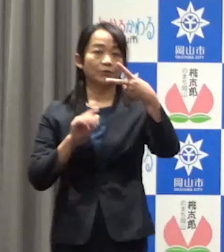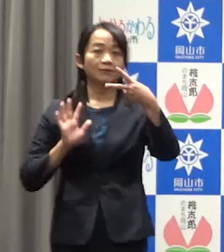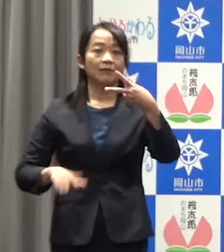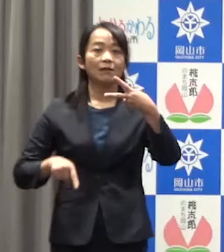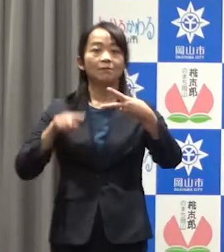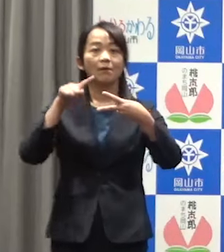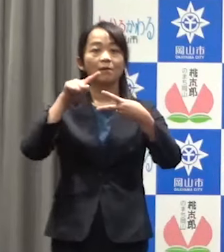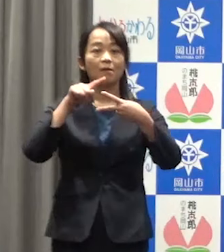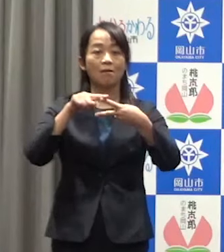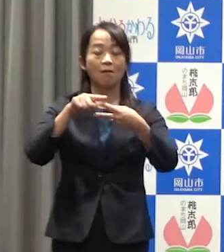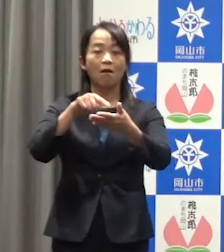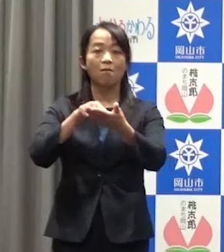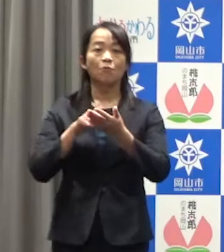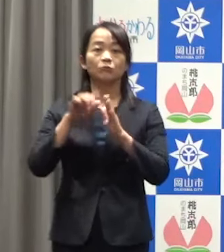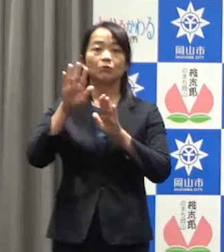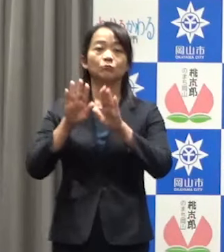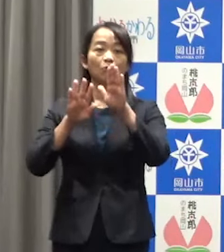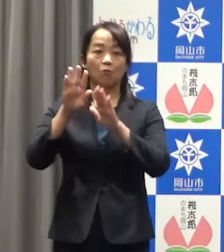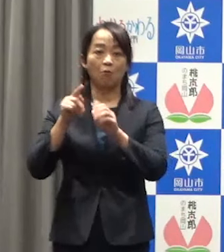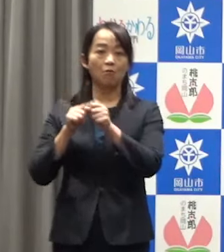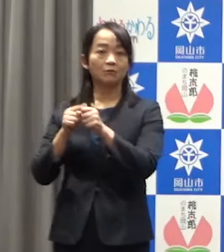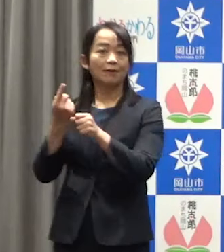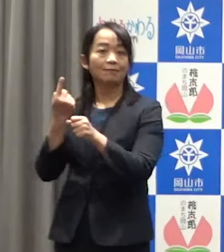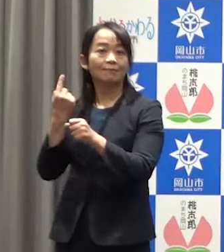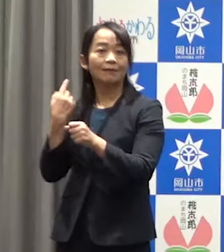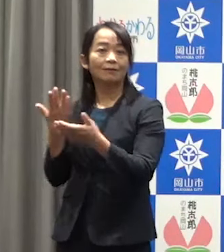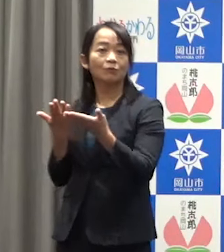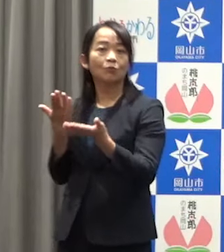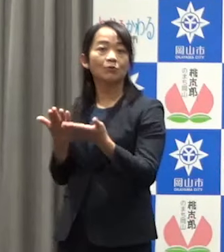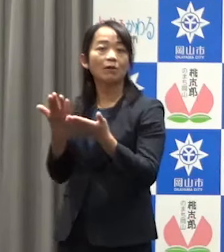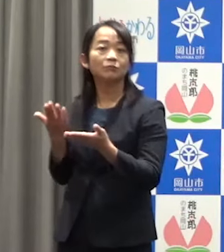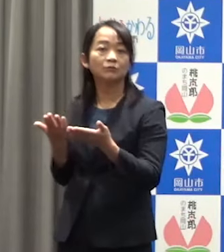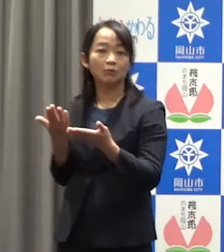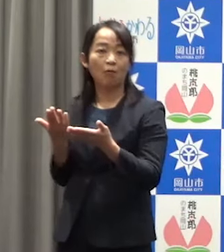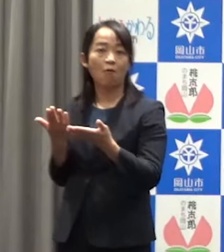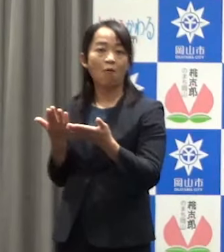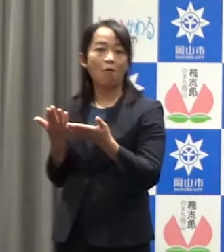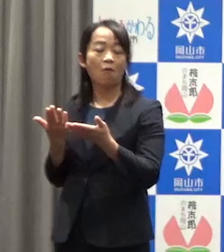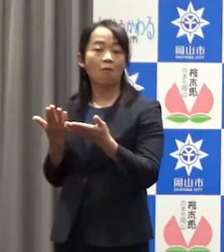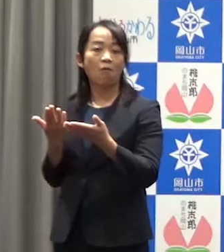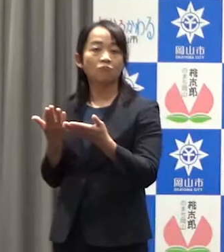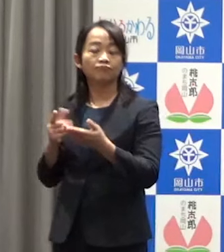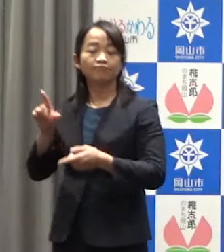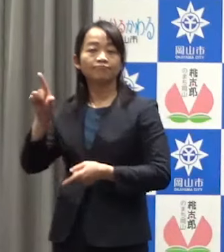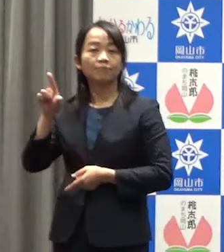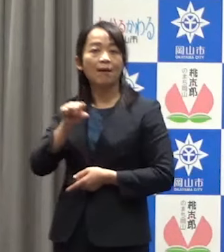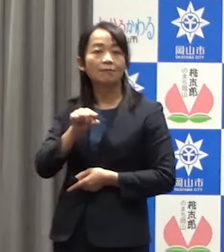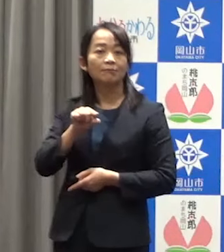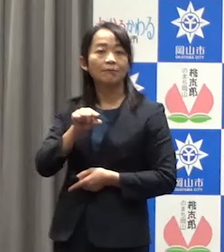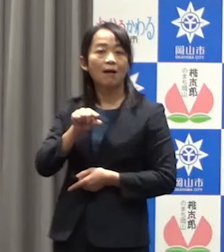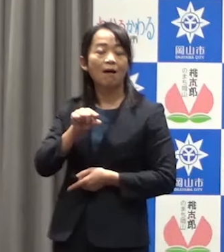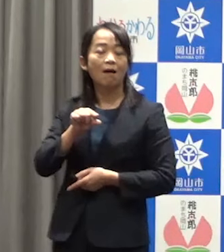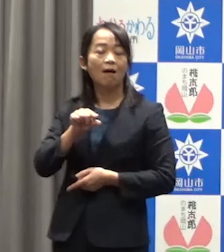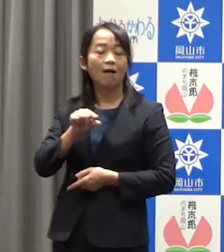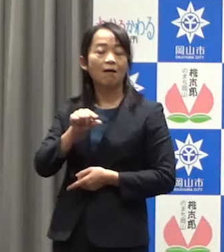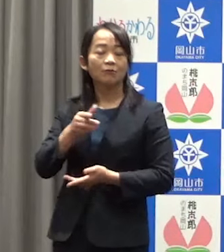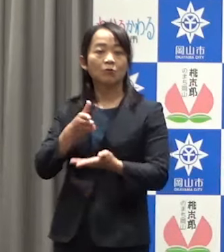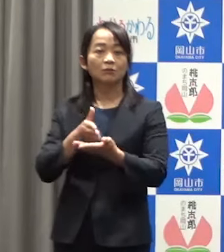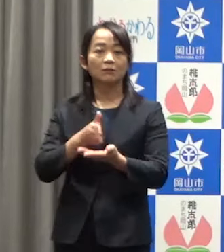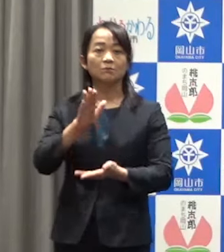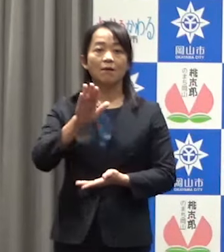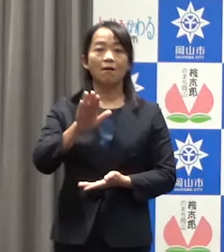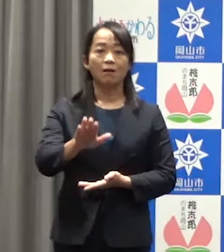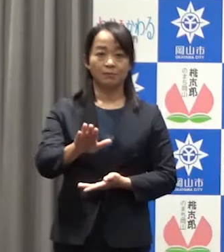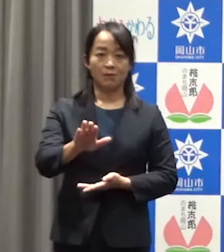況、前年を初めて、一時申し込み事業数初めて割ったということなんですが、いつから比